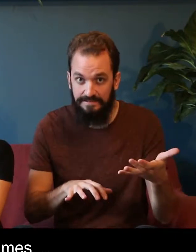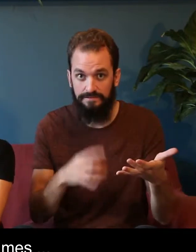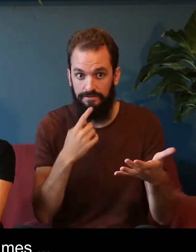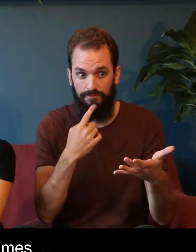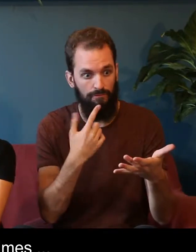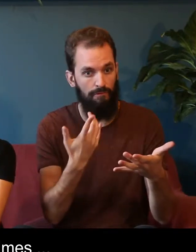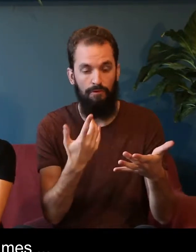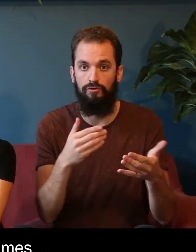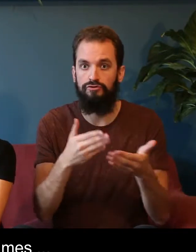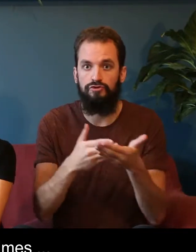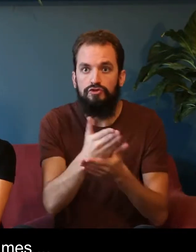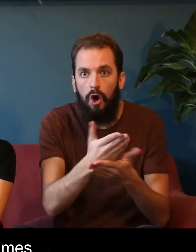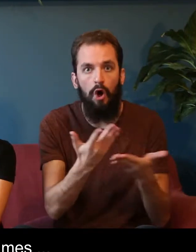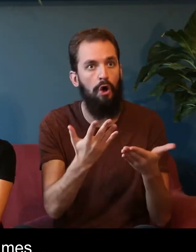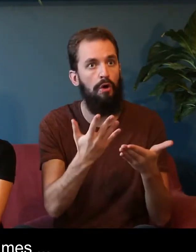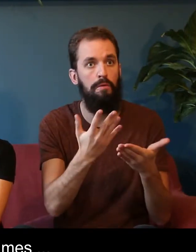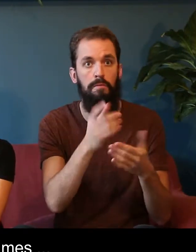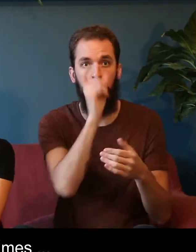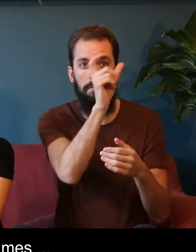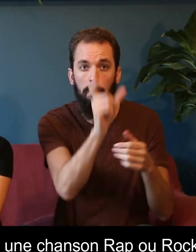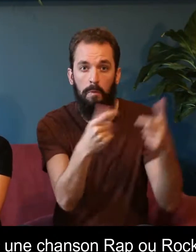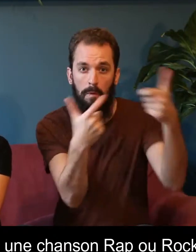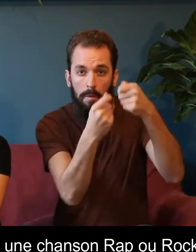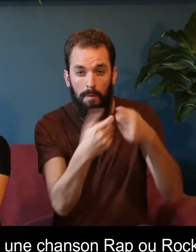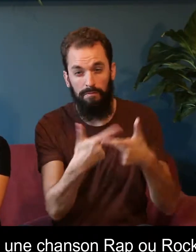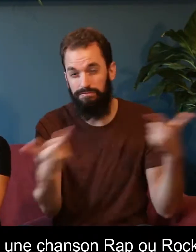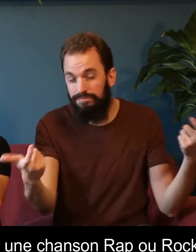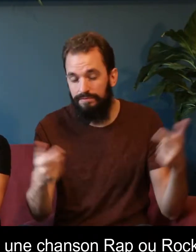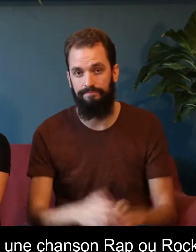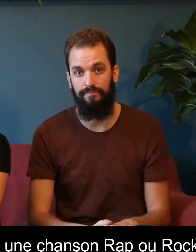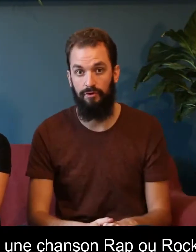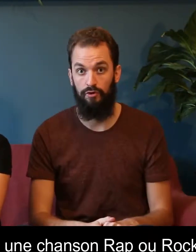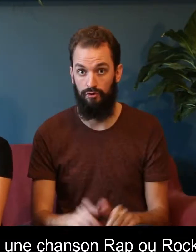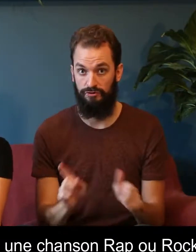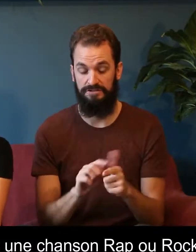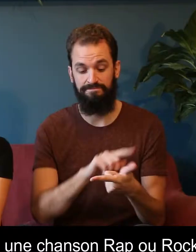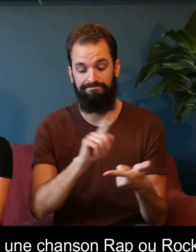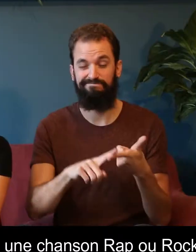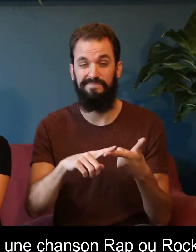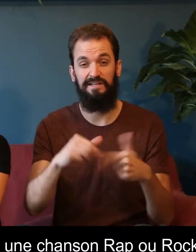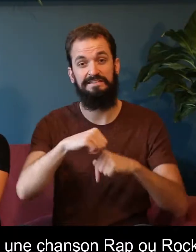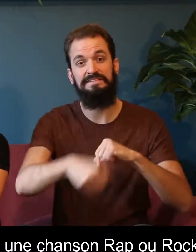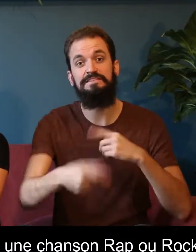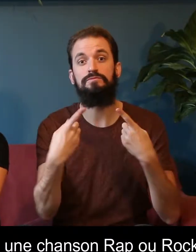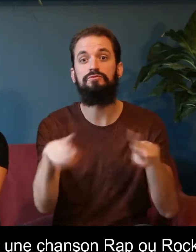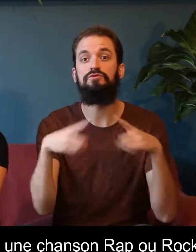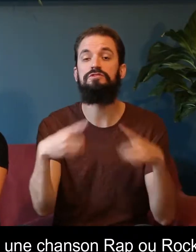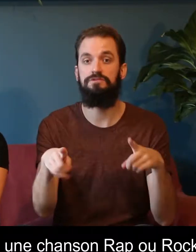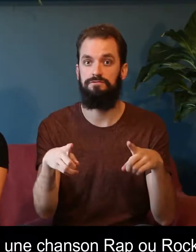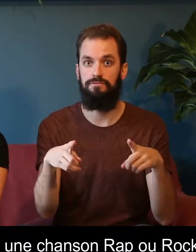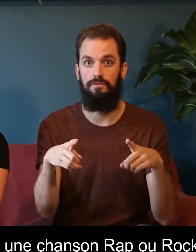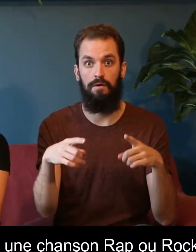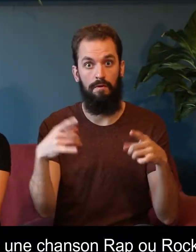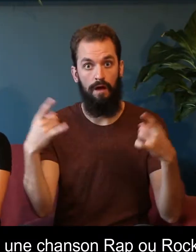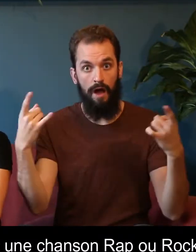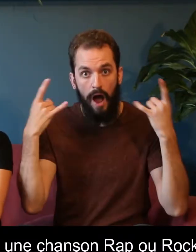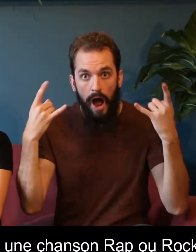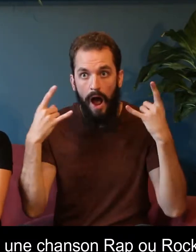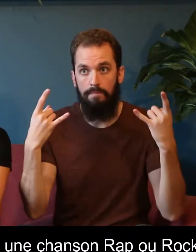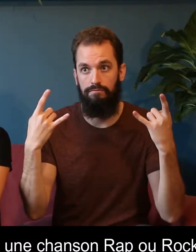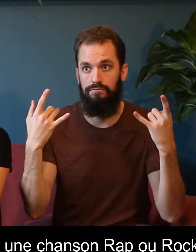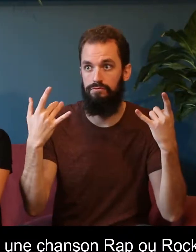ça peut inclure. Le sens, les rimes. Aussi, le registre musical. Est-ce que c'est une chanson rap